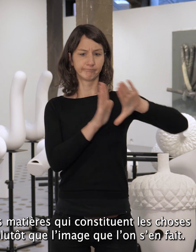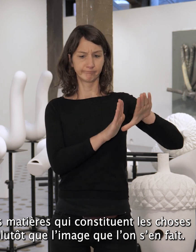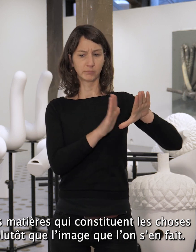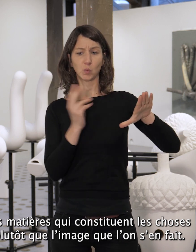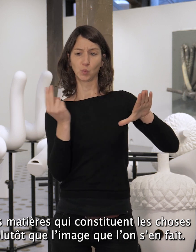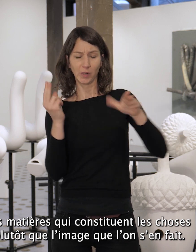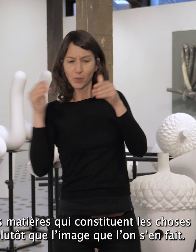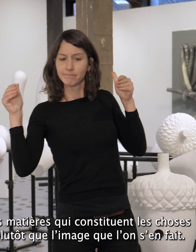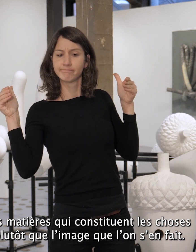que l'on s'en fait.